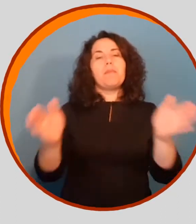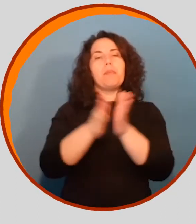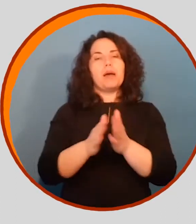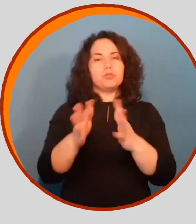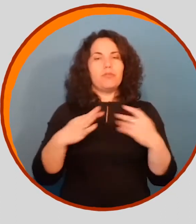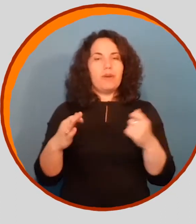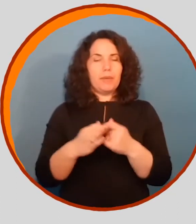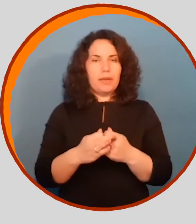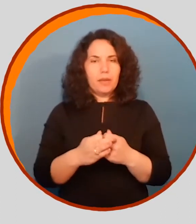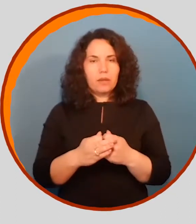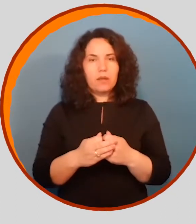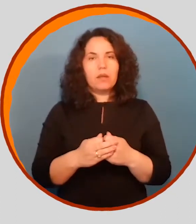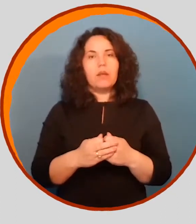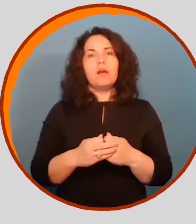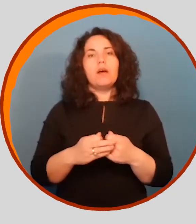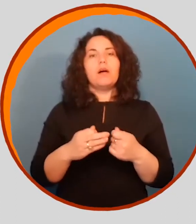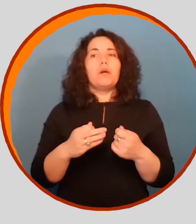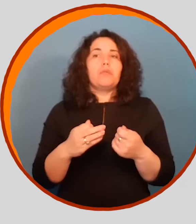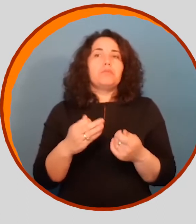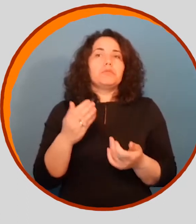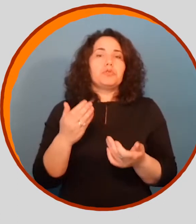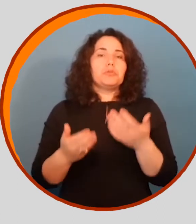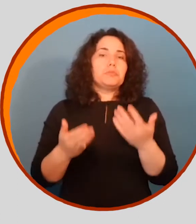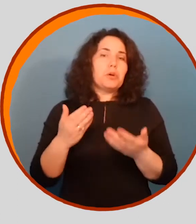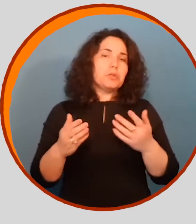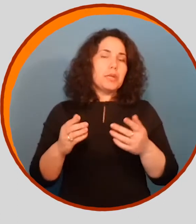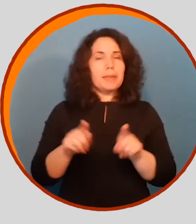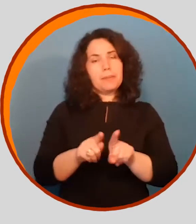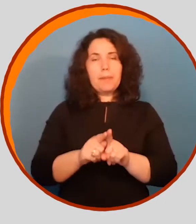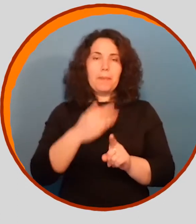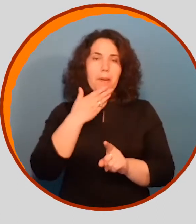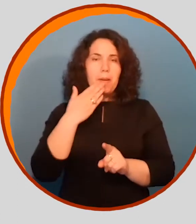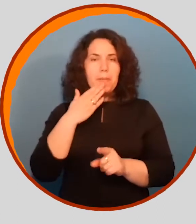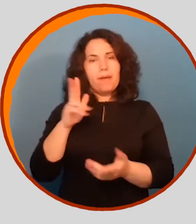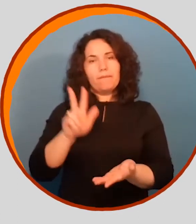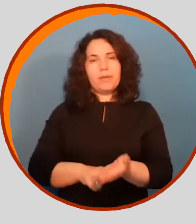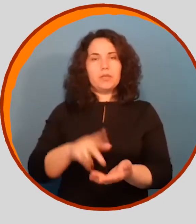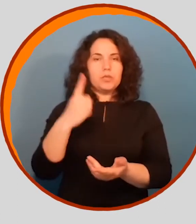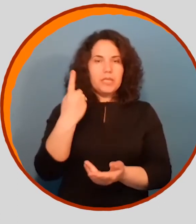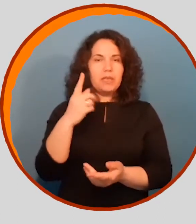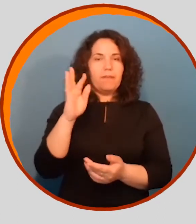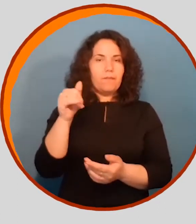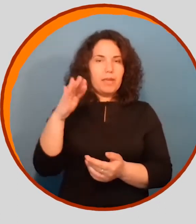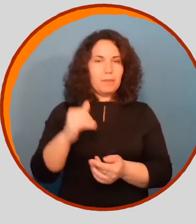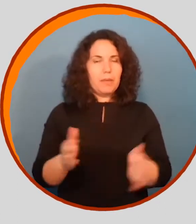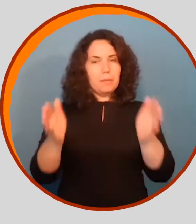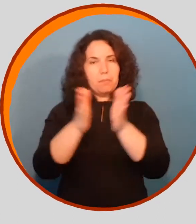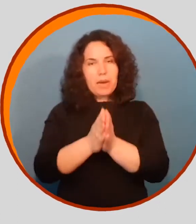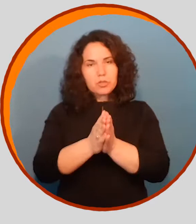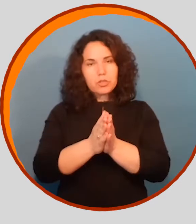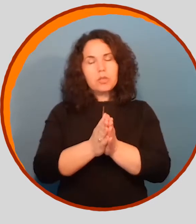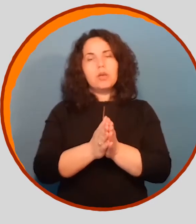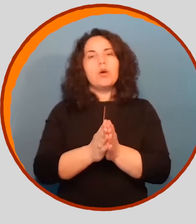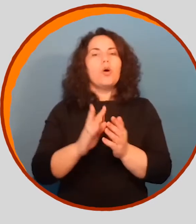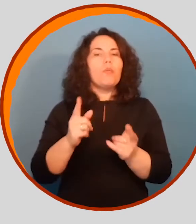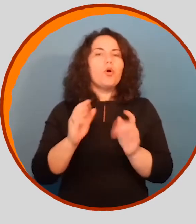serialin vetë të preferuar, që mirë është një zgjedhje familjare. E kuptoj që për prindrit mund të jetë pak e vështirë kur i kanë fëmijët e vegjël,